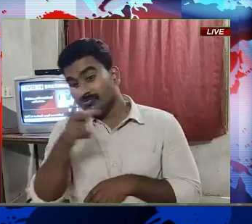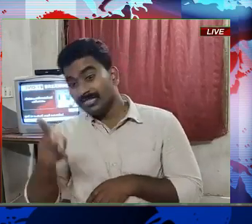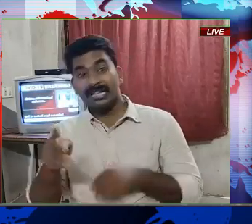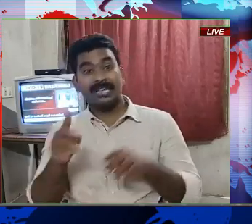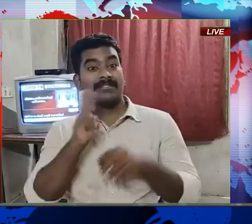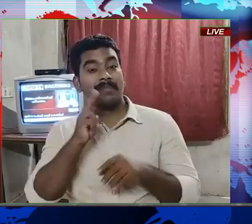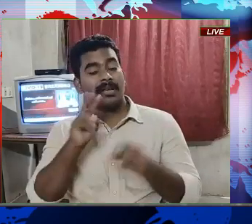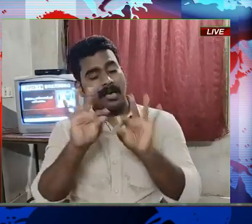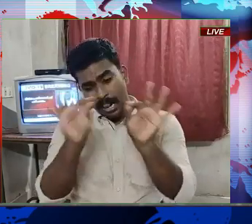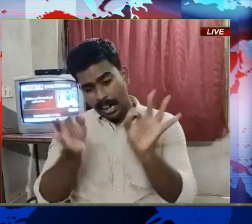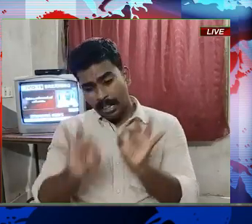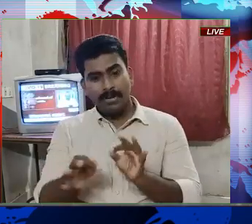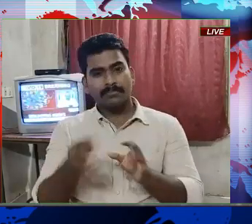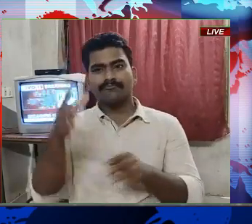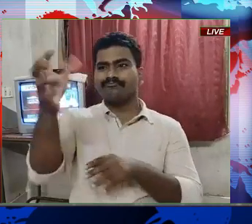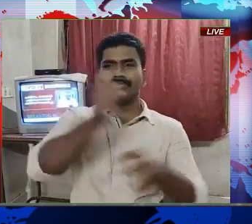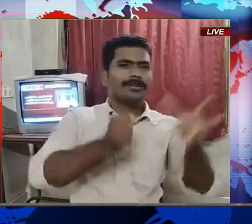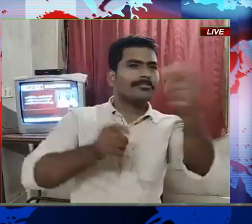നാളെയും